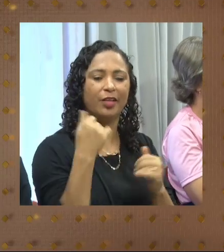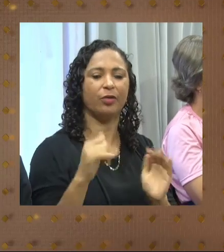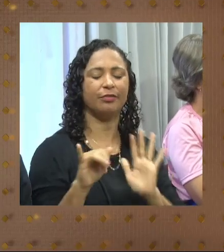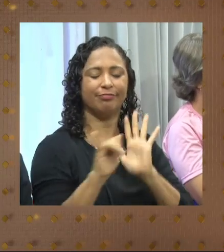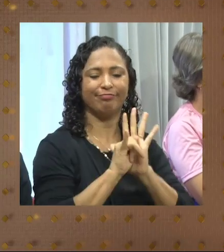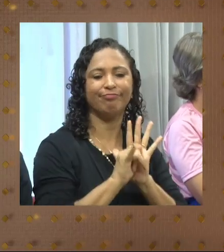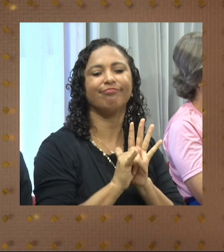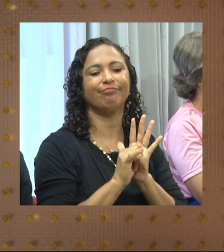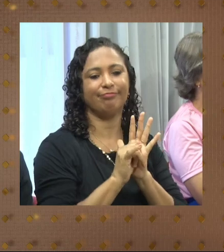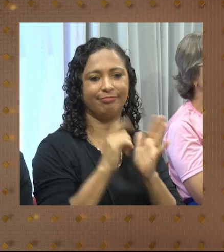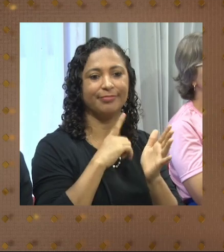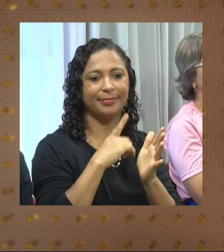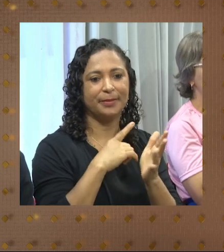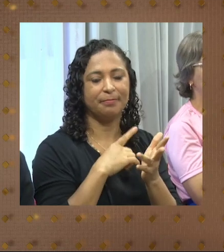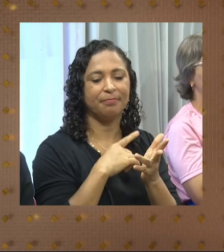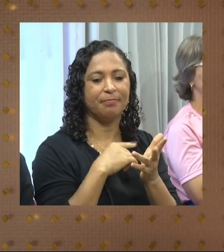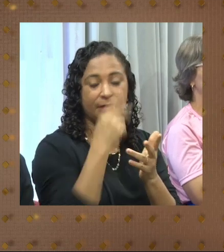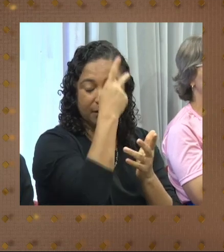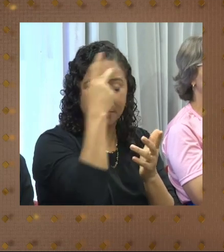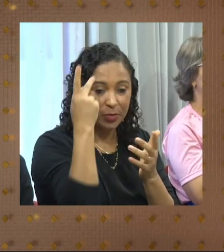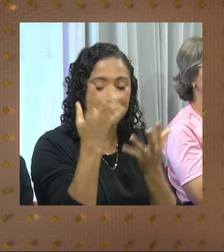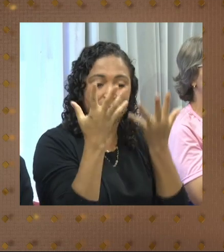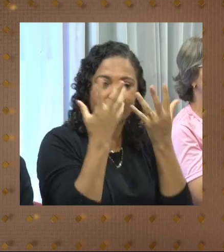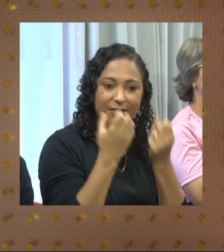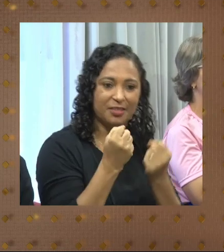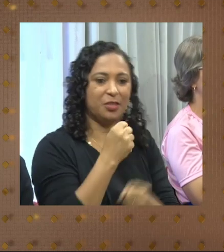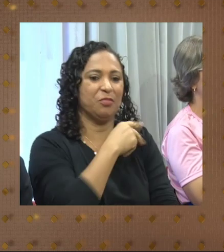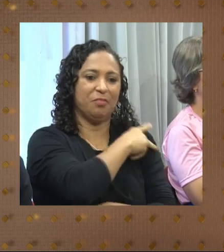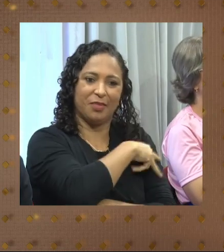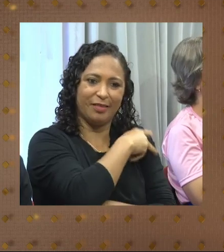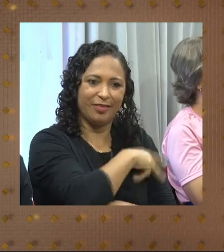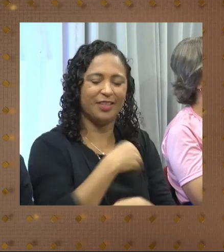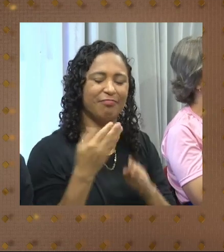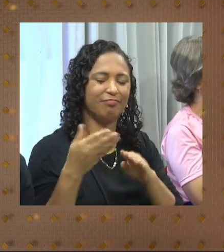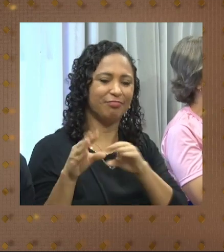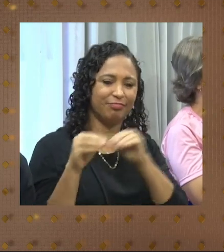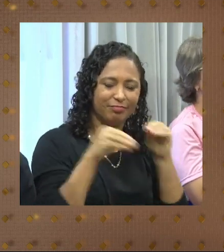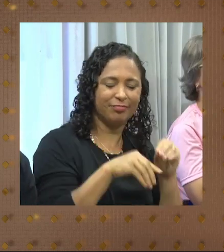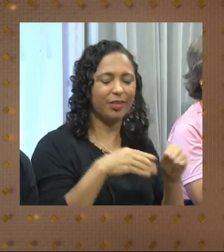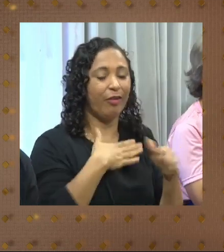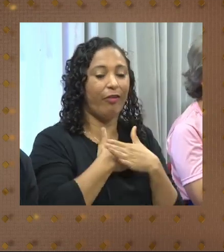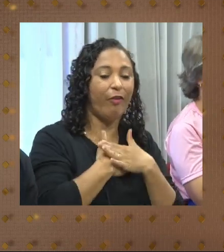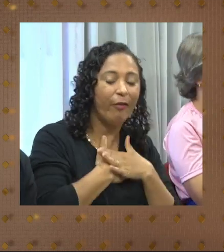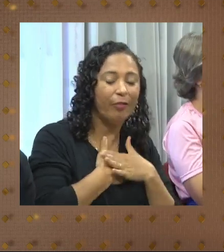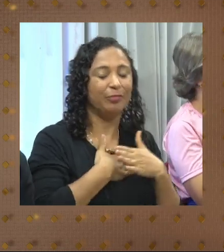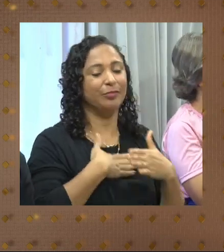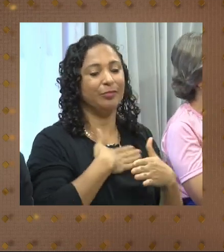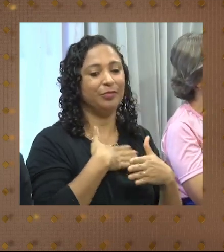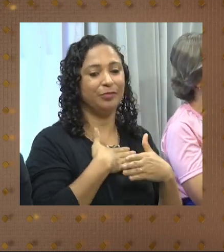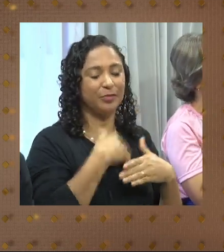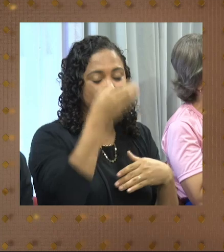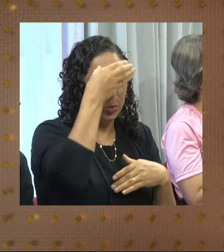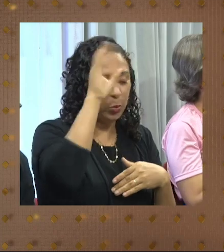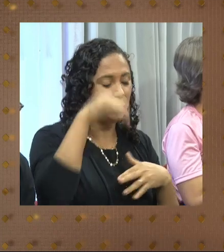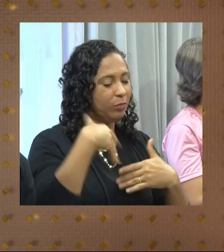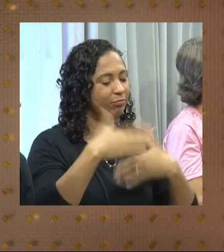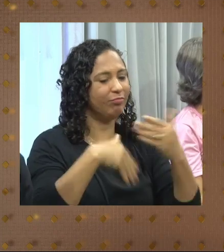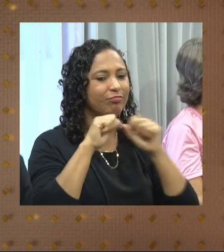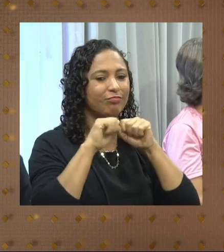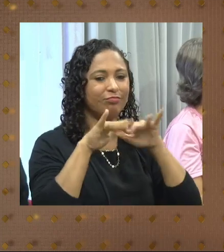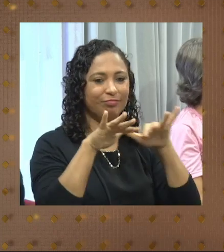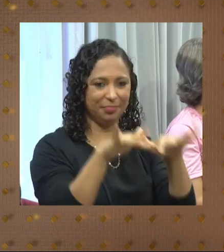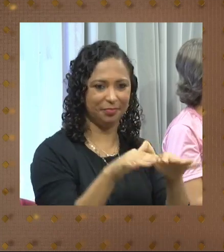identidade. Daqueles que abraçam essa piauiensidade, né, e tem esse gosto de levar a nossa cultura adiante. Mais uma